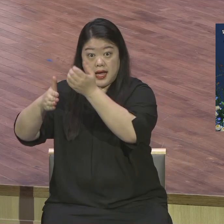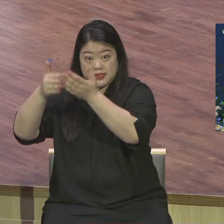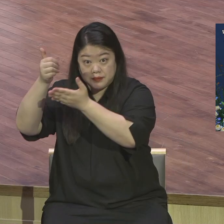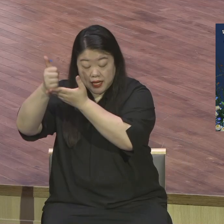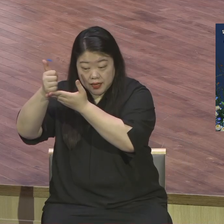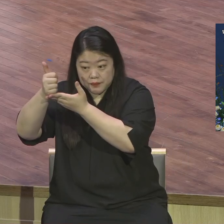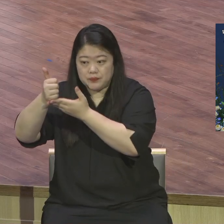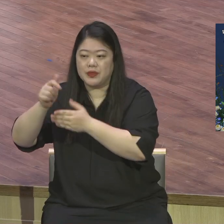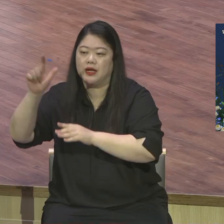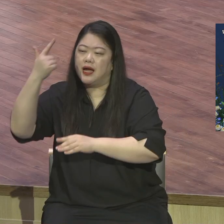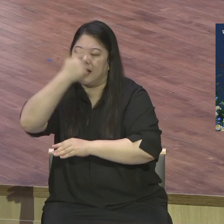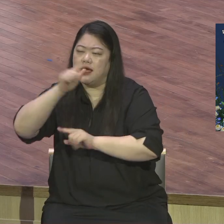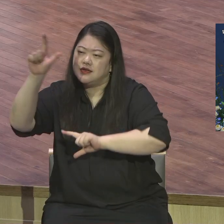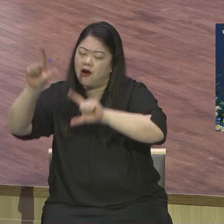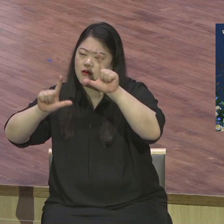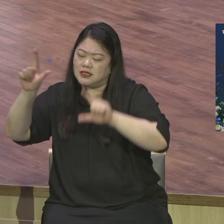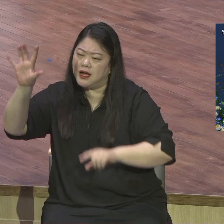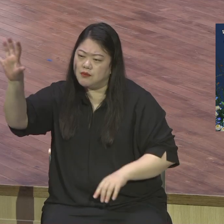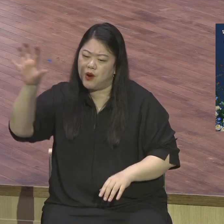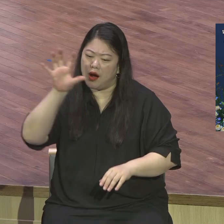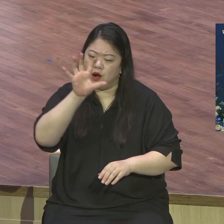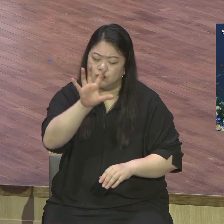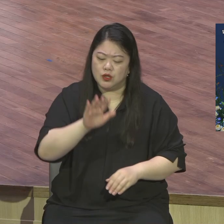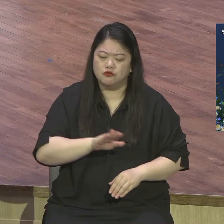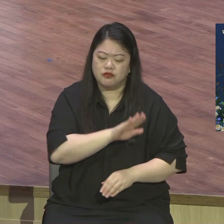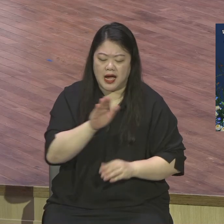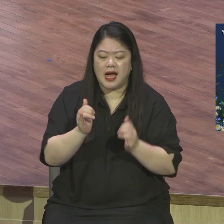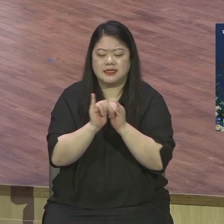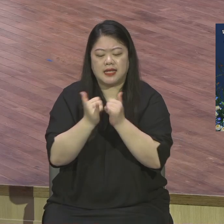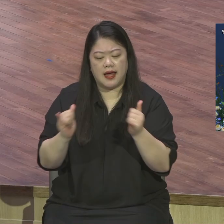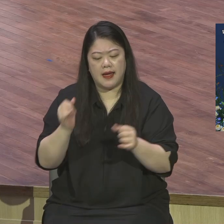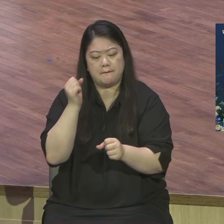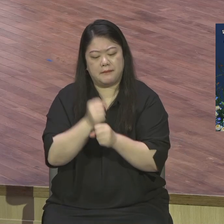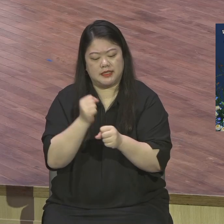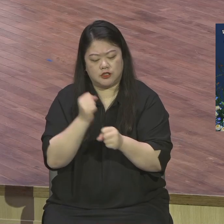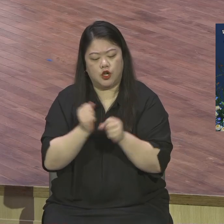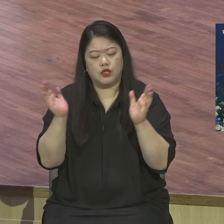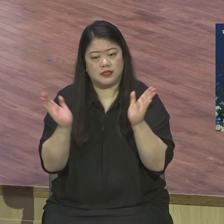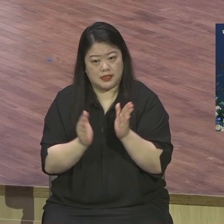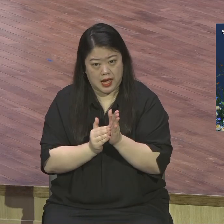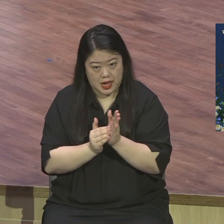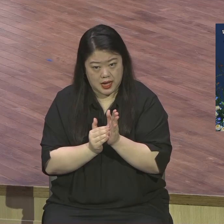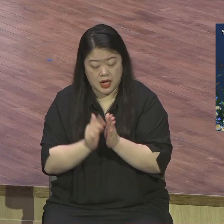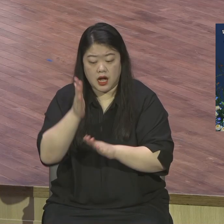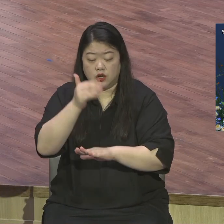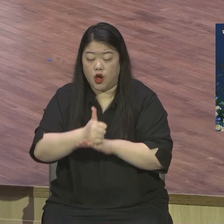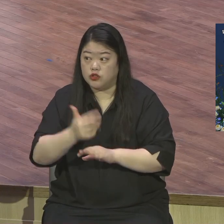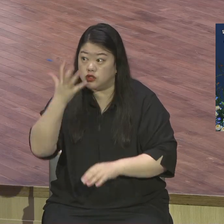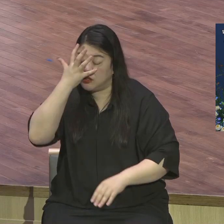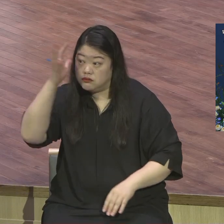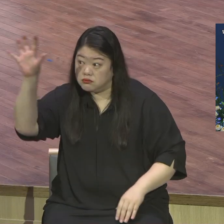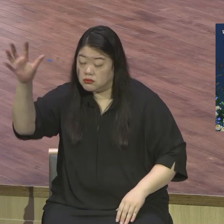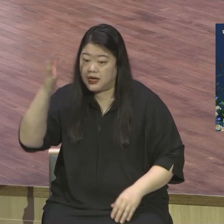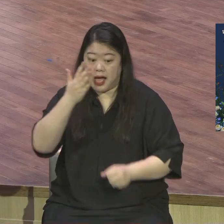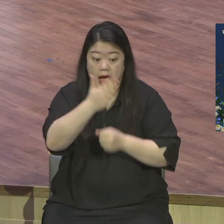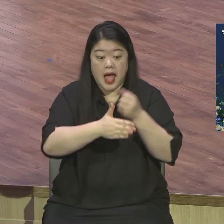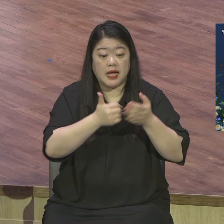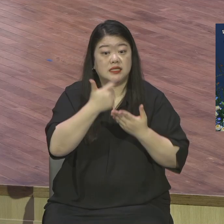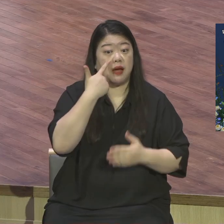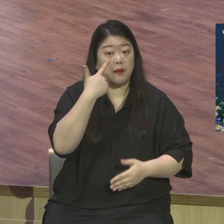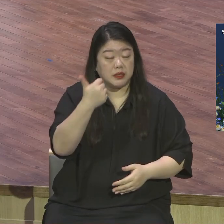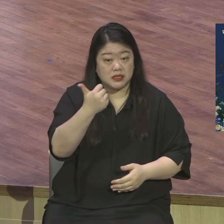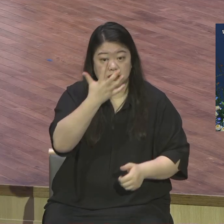우리의 모양대로 우리가 사람을 만들고 라는 그 말씀을 근거로 해가지고 이 사람들이